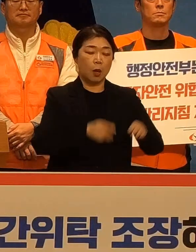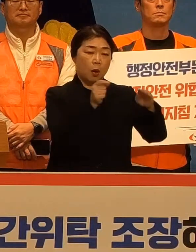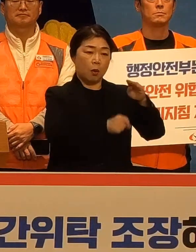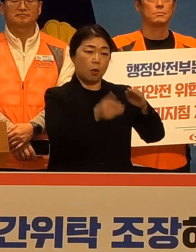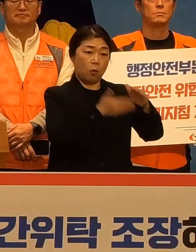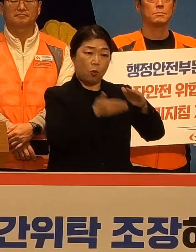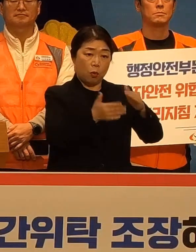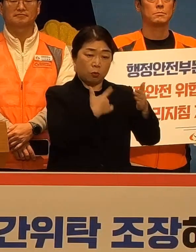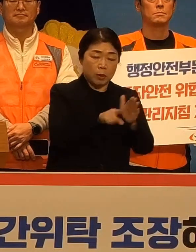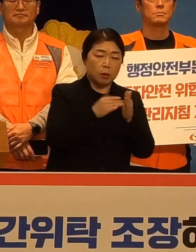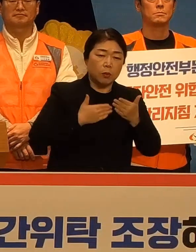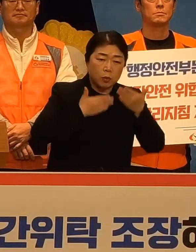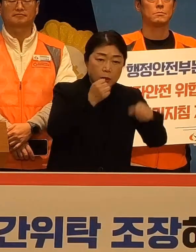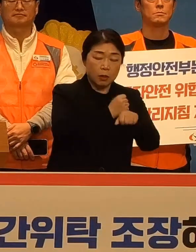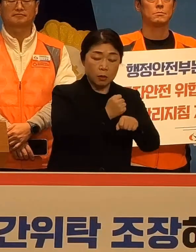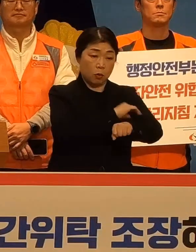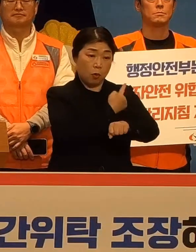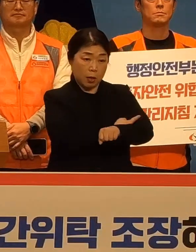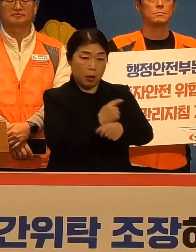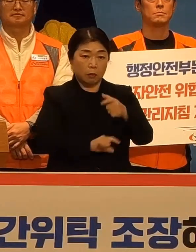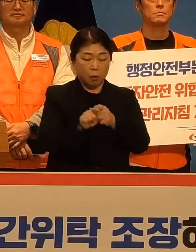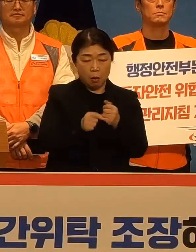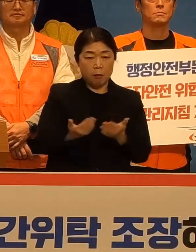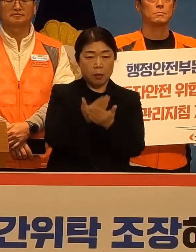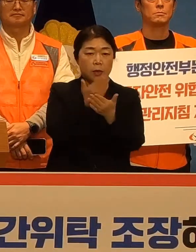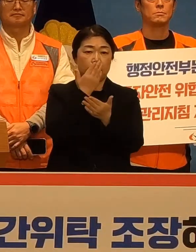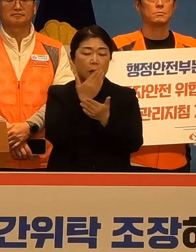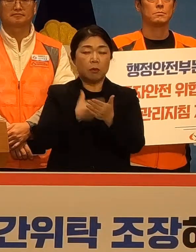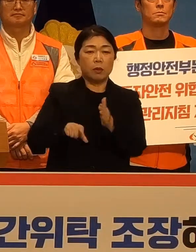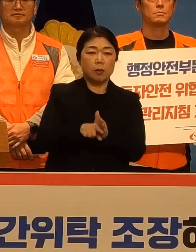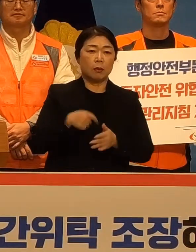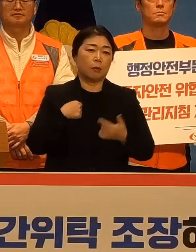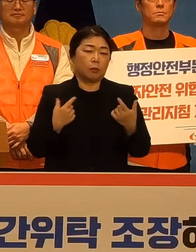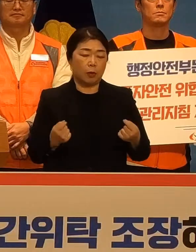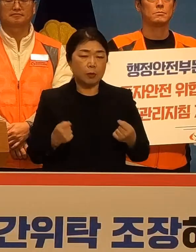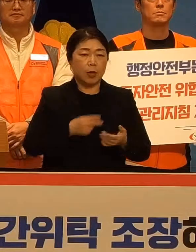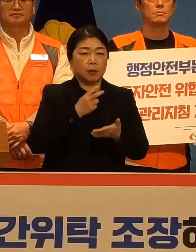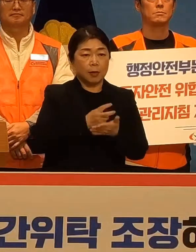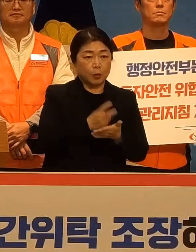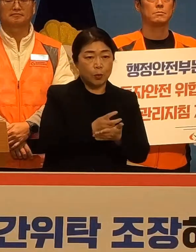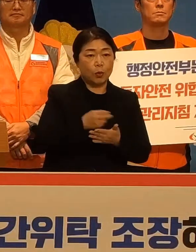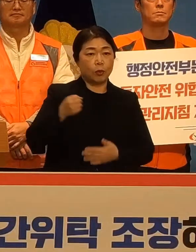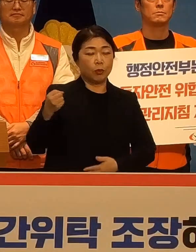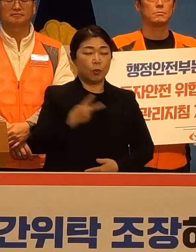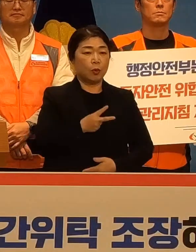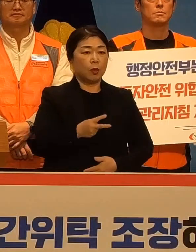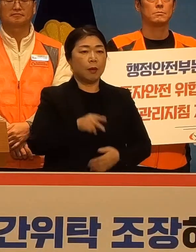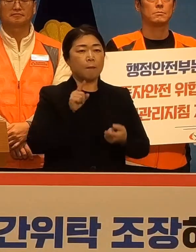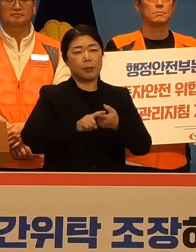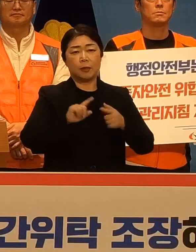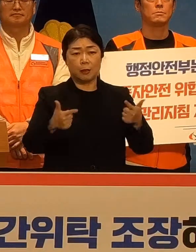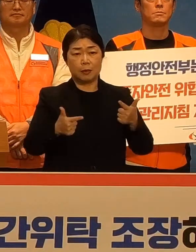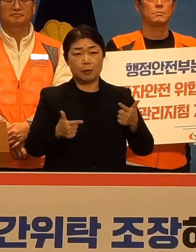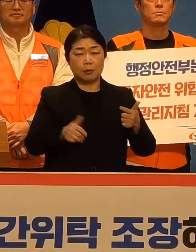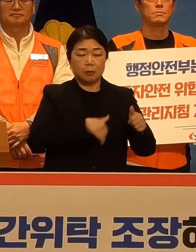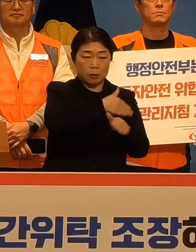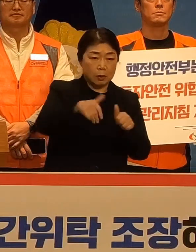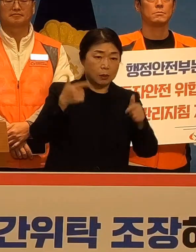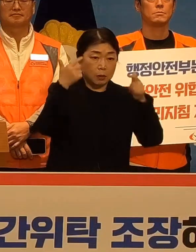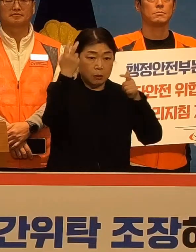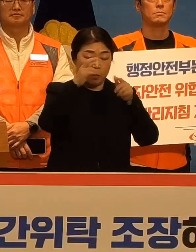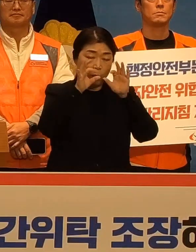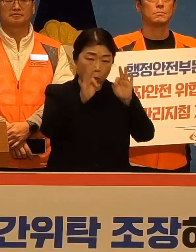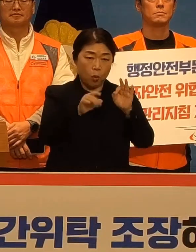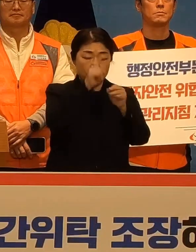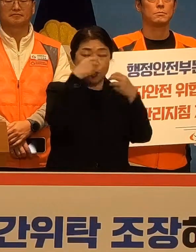헌신하는 공무직 노동자의 권리가 향상될 수 있도록 저 역시 제도적 불합리함을 지속적으로 살피고 정부의